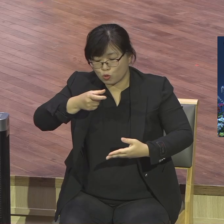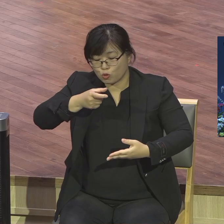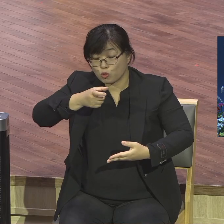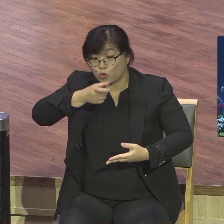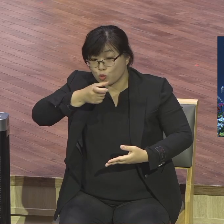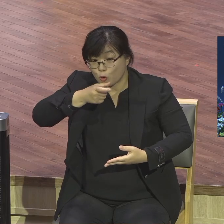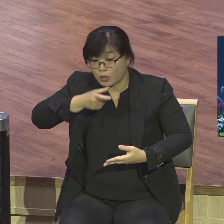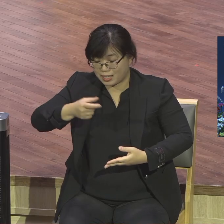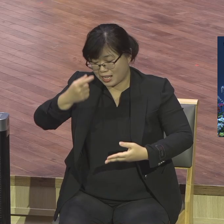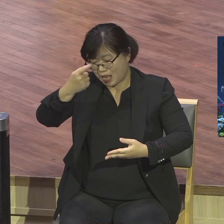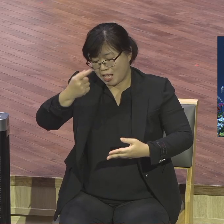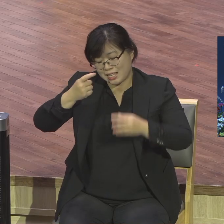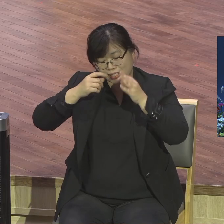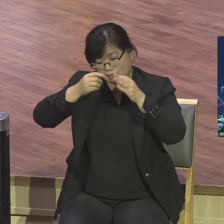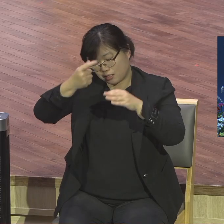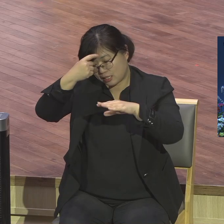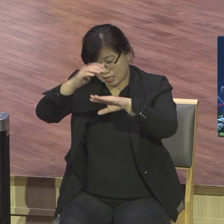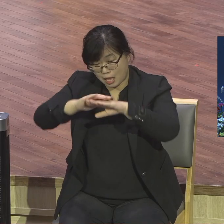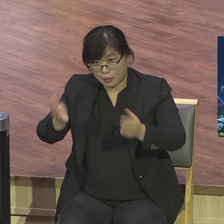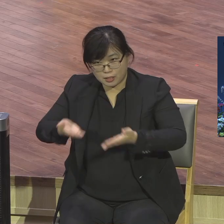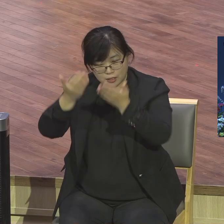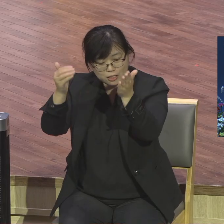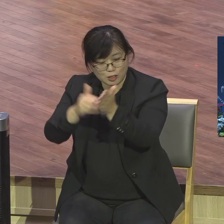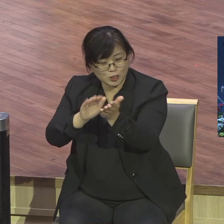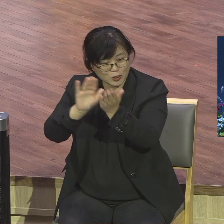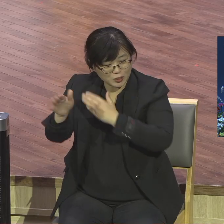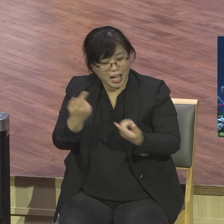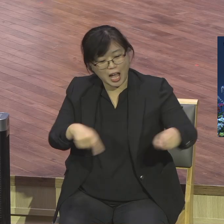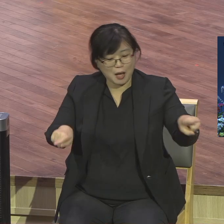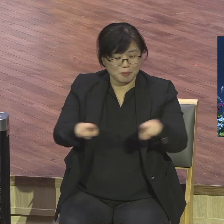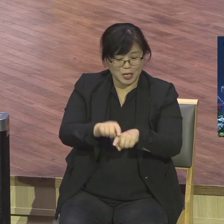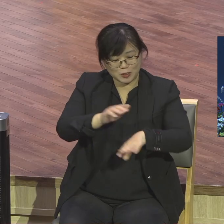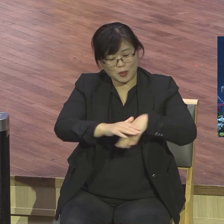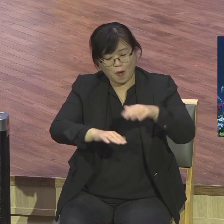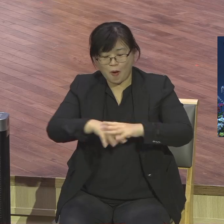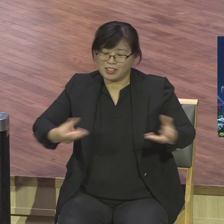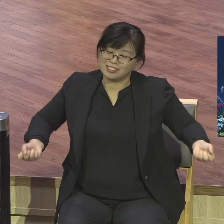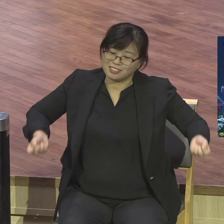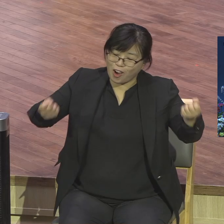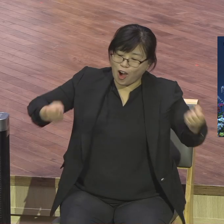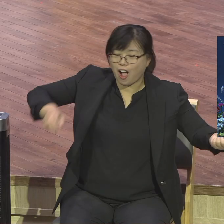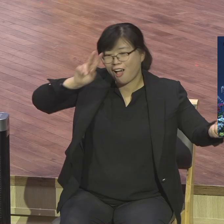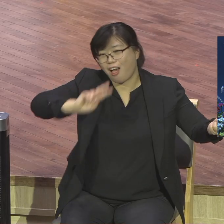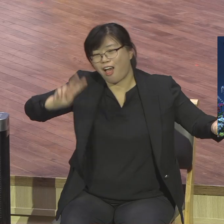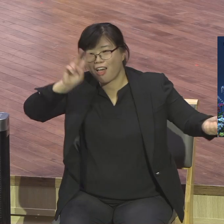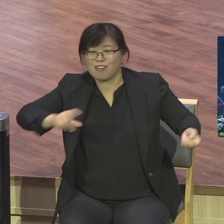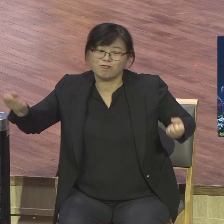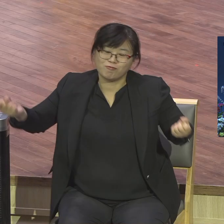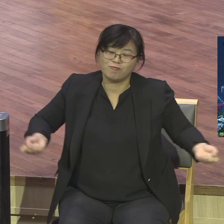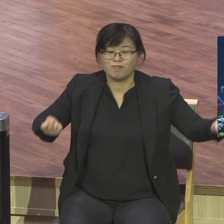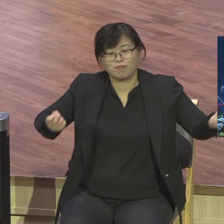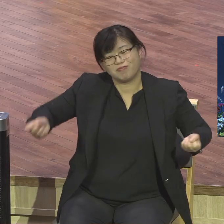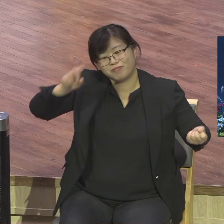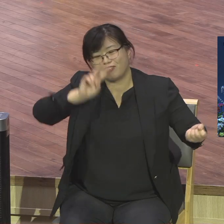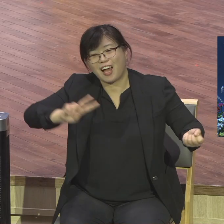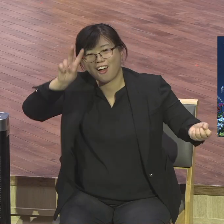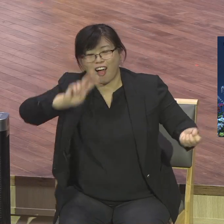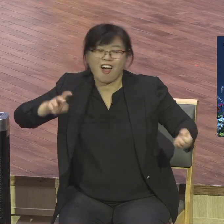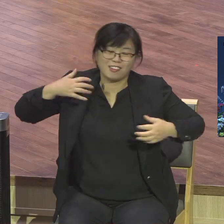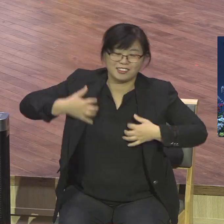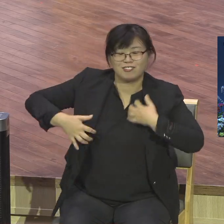축제 저는 심각한 거 싫어합니다 저는 체질 자체가 워낙 노는 체질이라